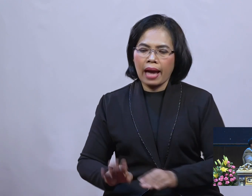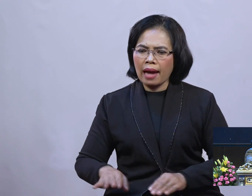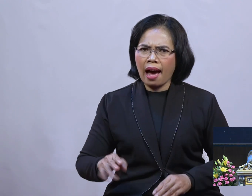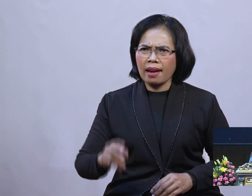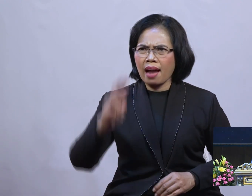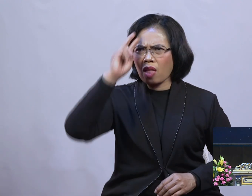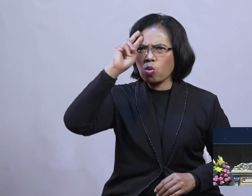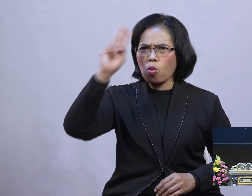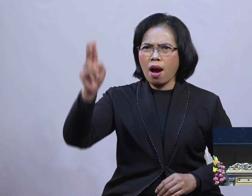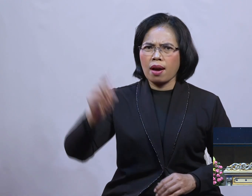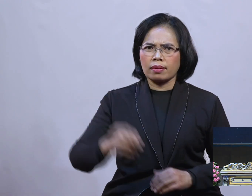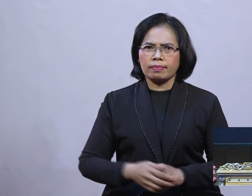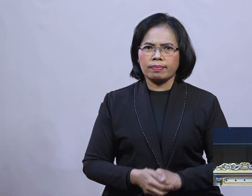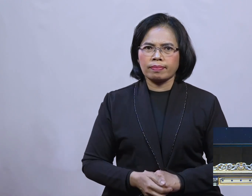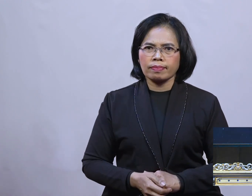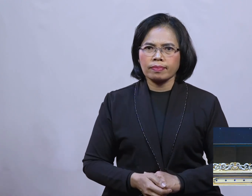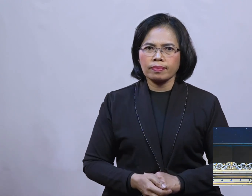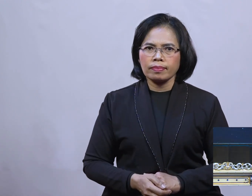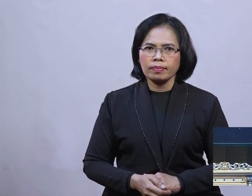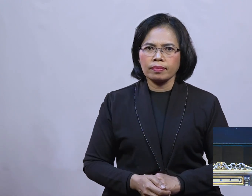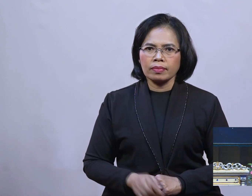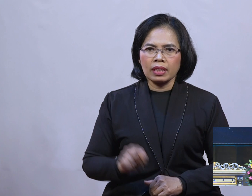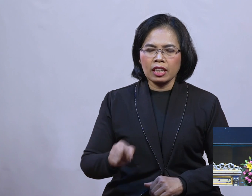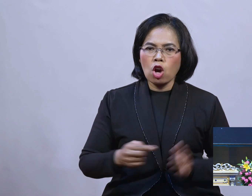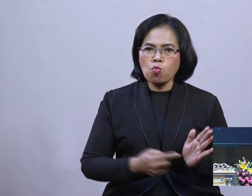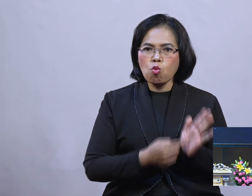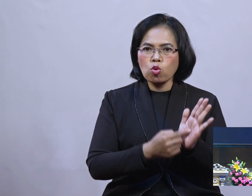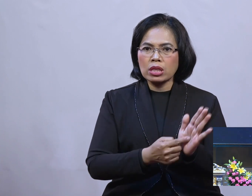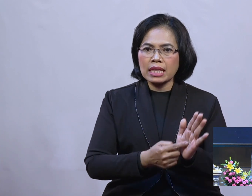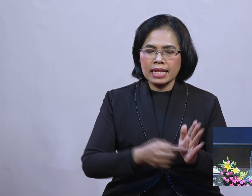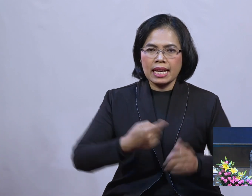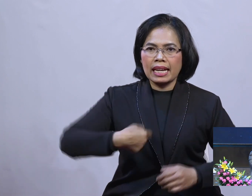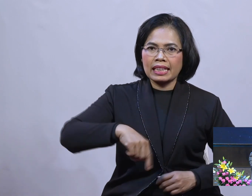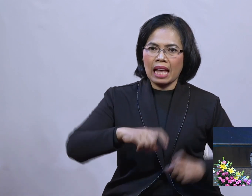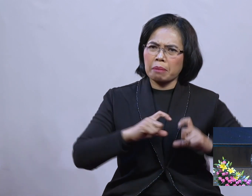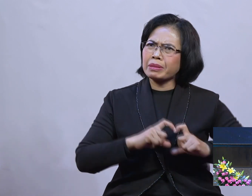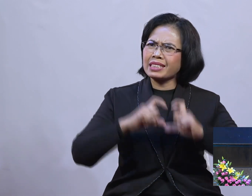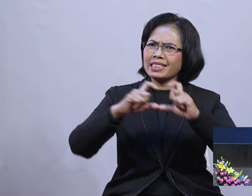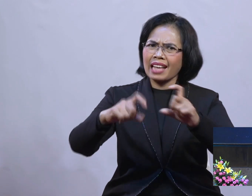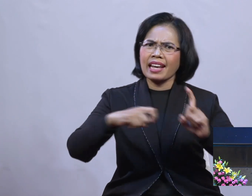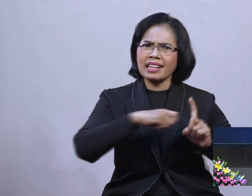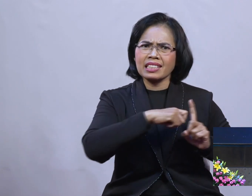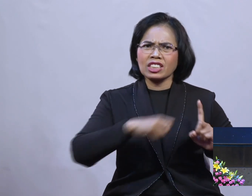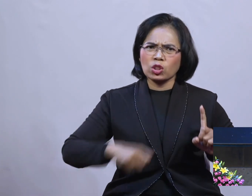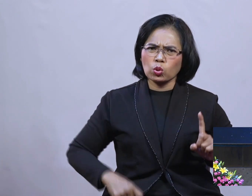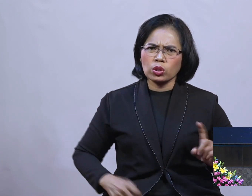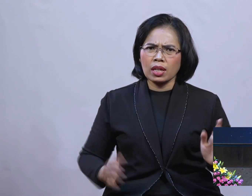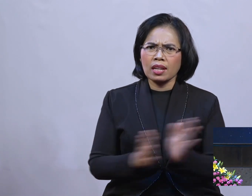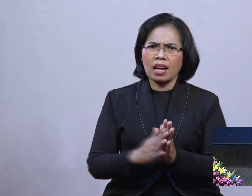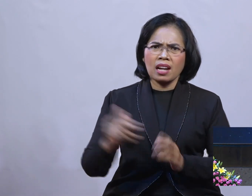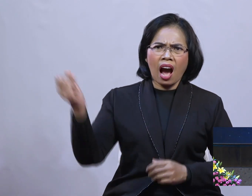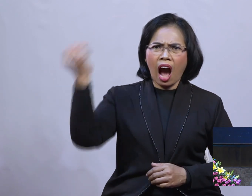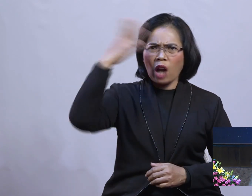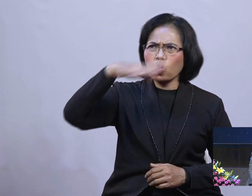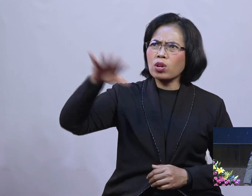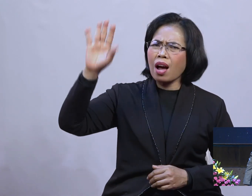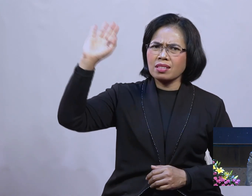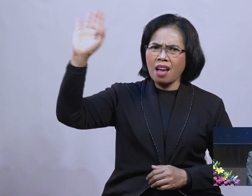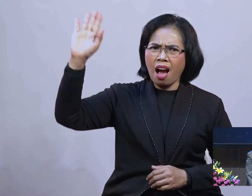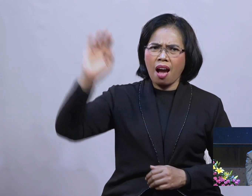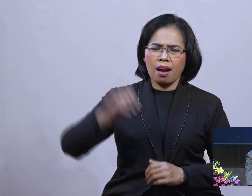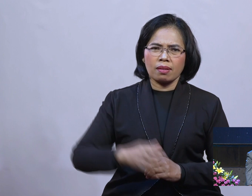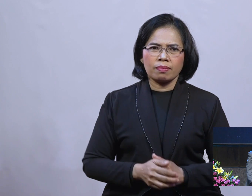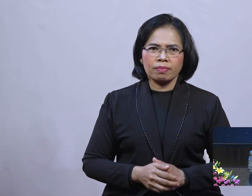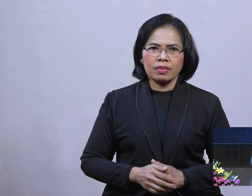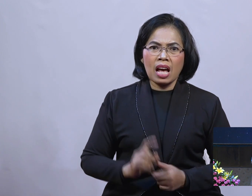Hai makan hati serta kesiapan menjadi hamba adalah bukti kita mencintai Kristus serta menghargai Anugerah nya makin kita menerima anugerahnya kita nggak bisa